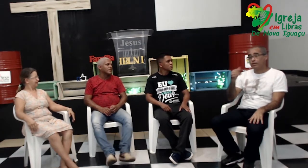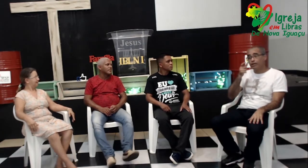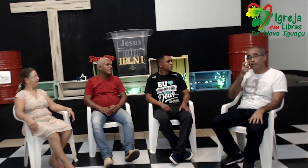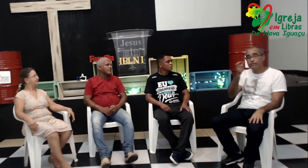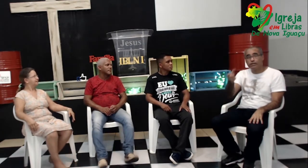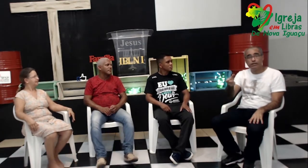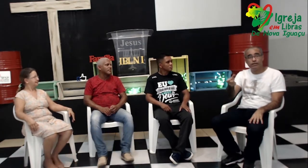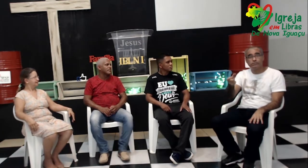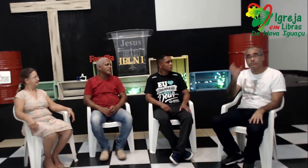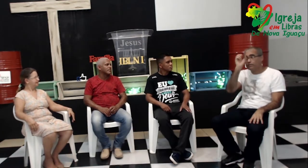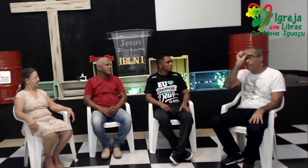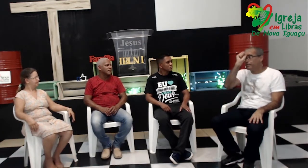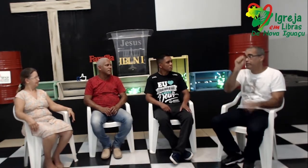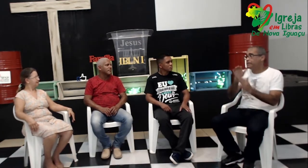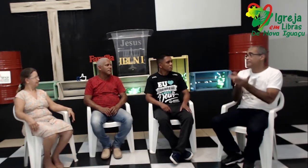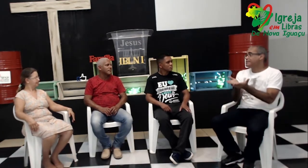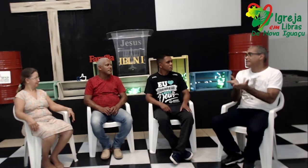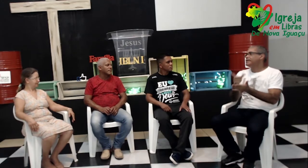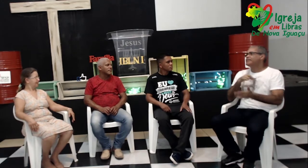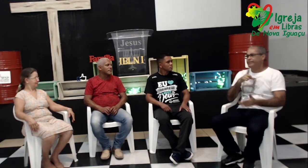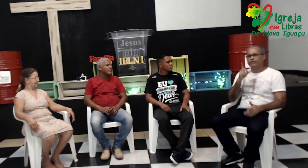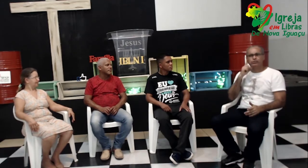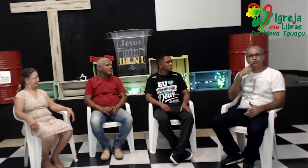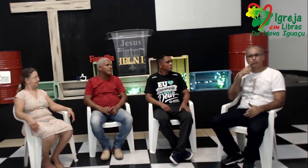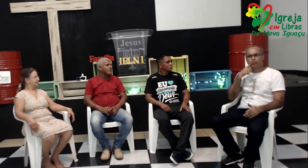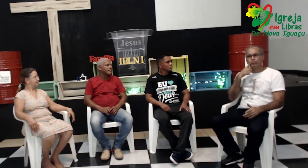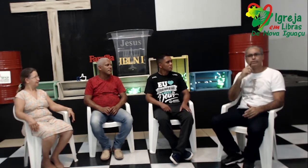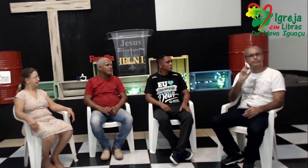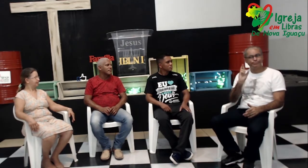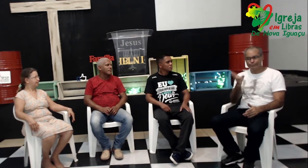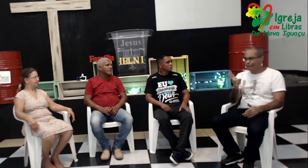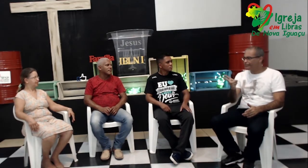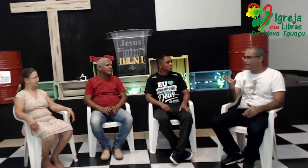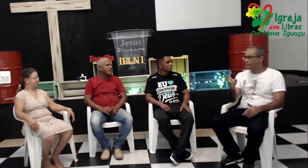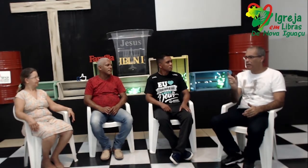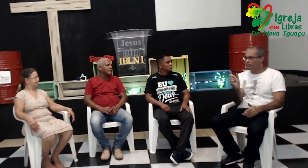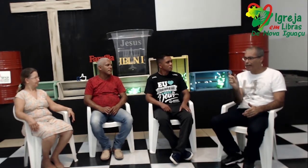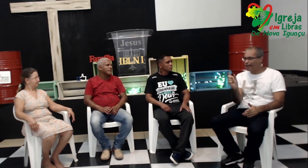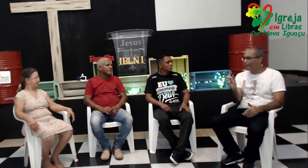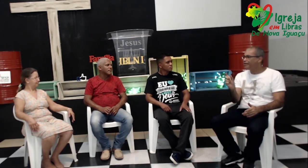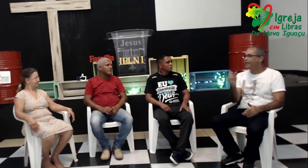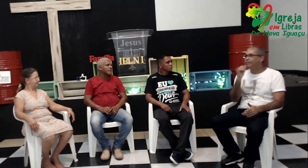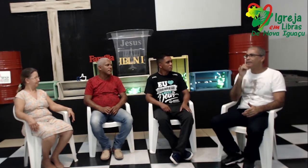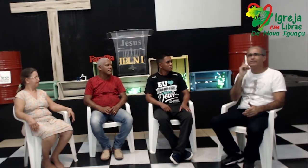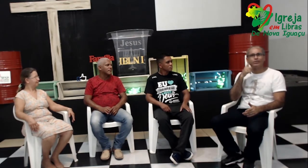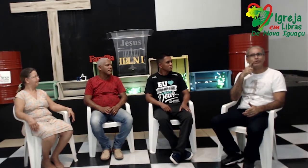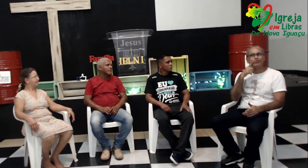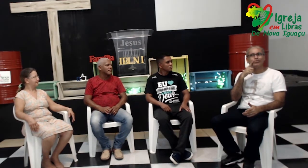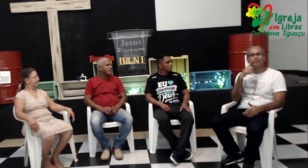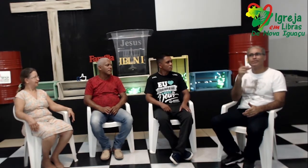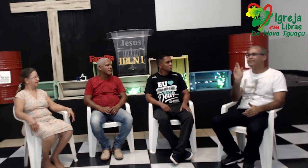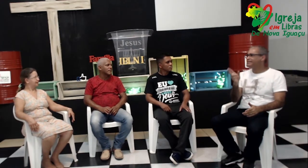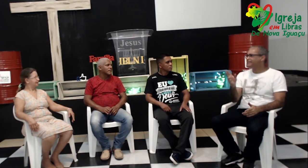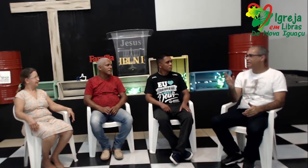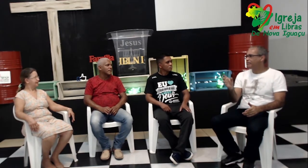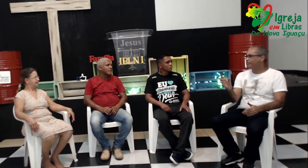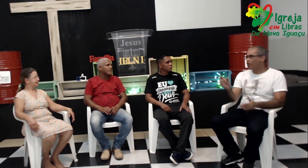para aprender. Precisa ter interesse na Bíblia, precisa conhecer as palavras. Às vezes o surdo